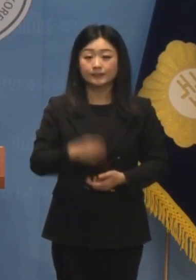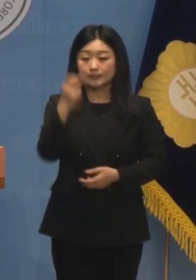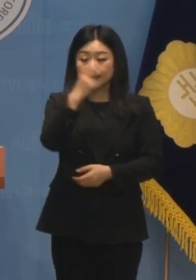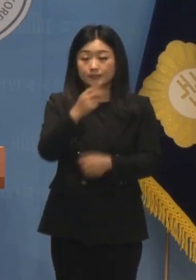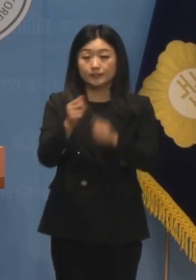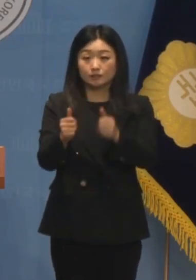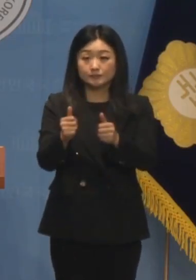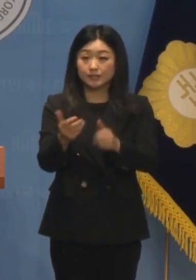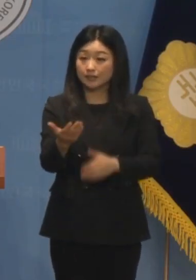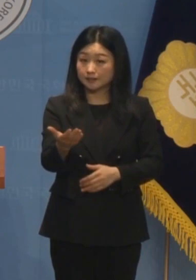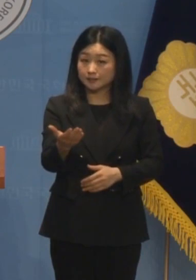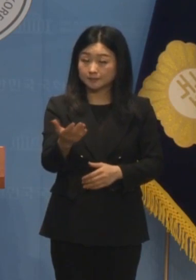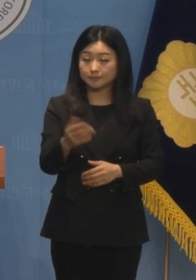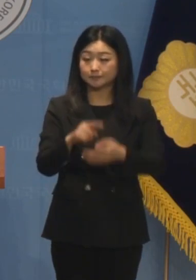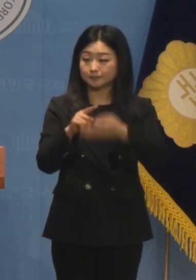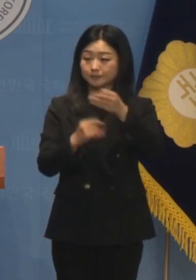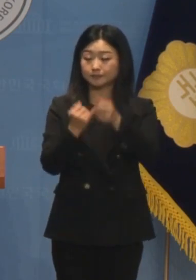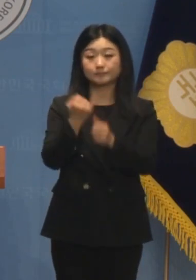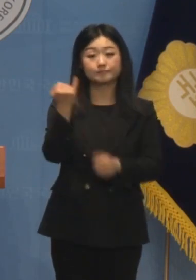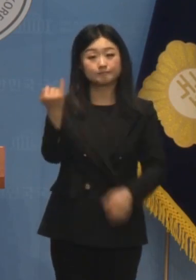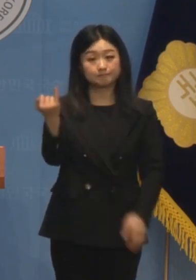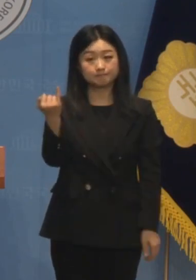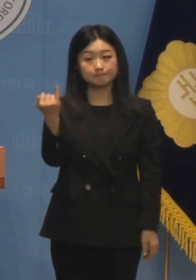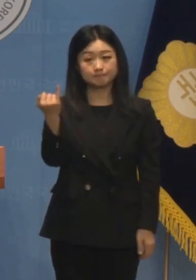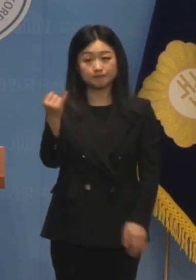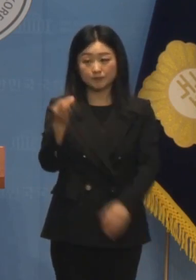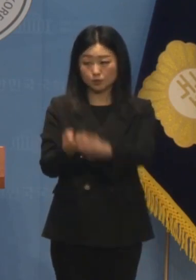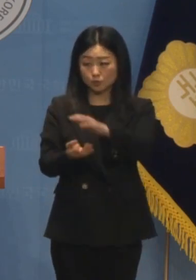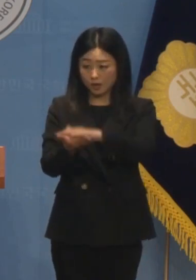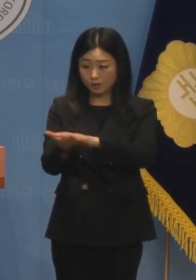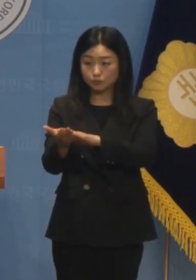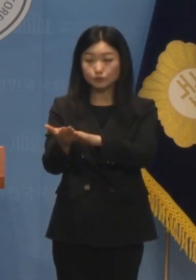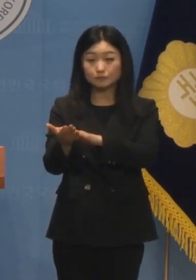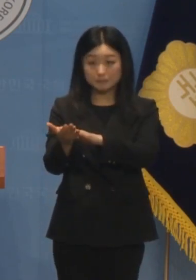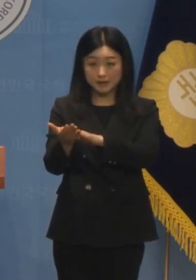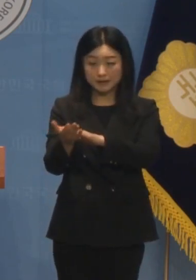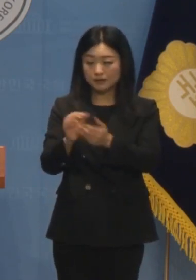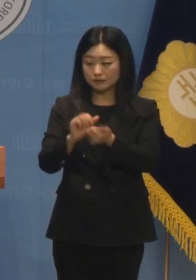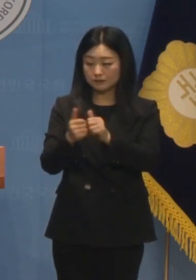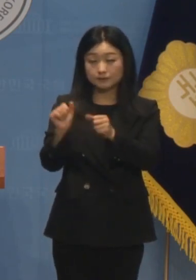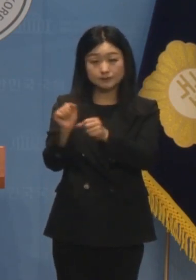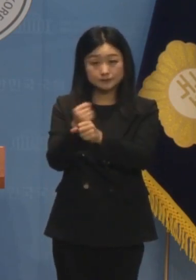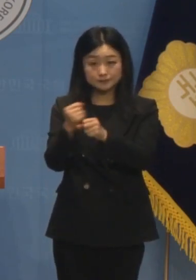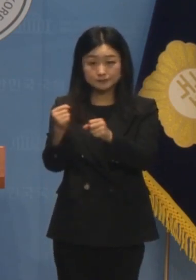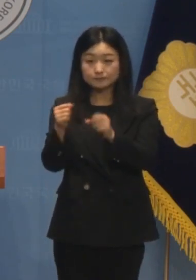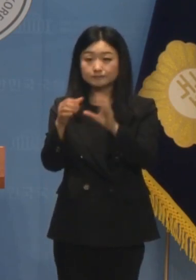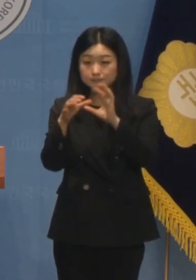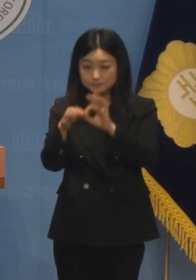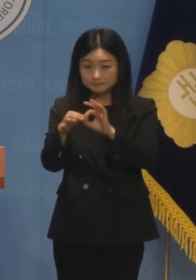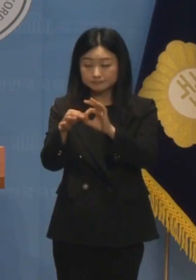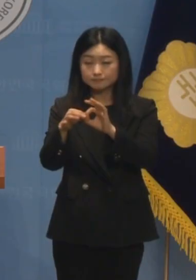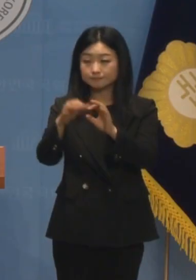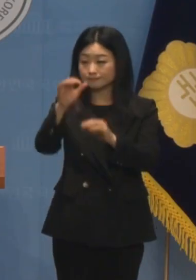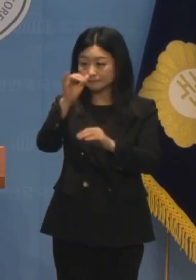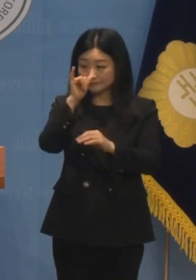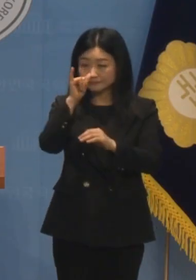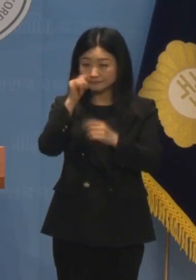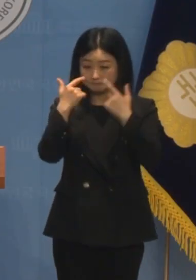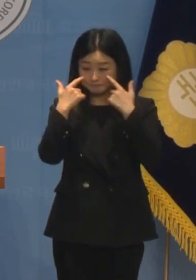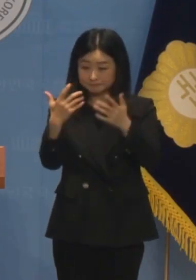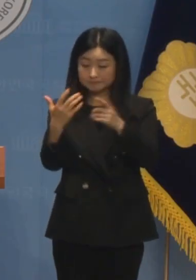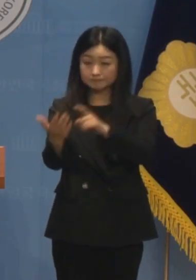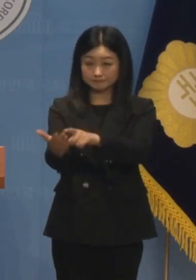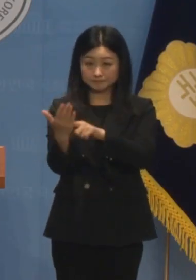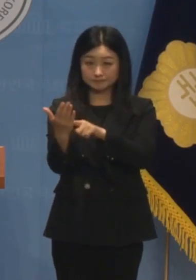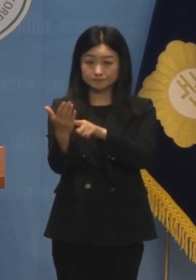검찰은 김건희 여사에게 뇌물수수와 주가 조작 관여 정황이